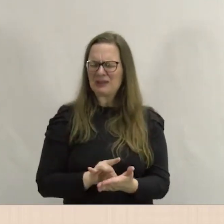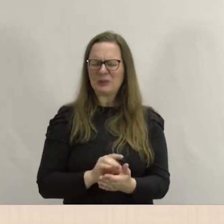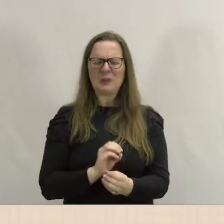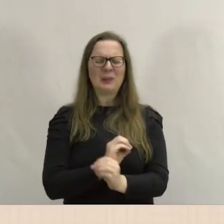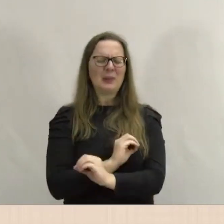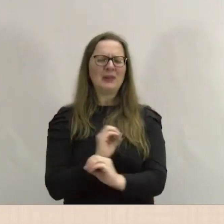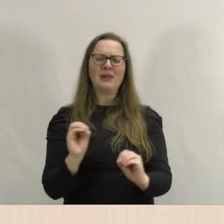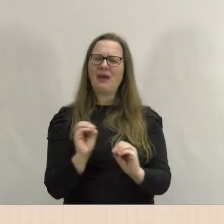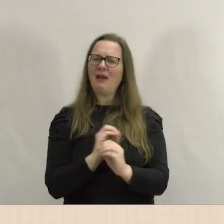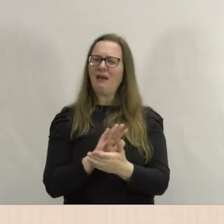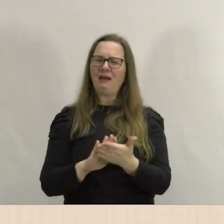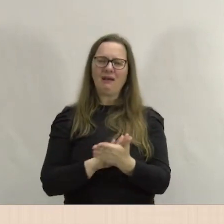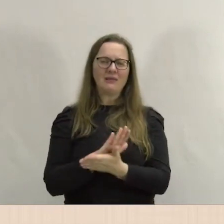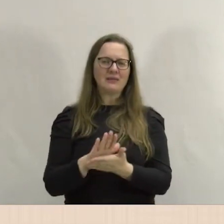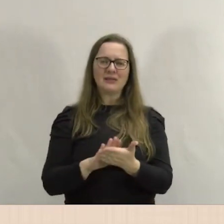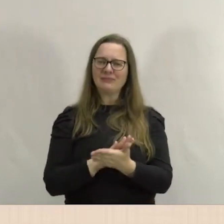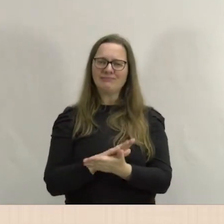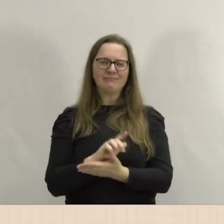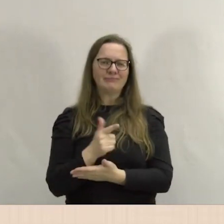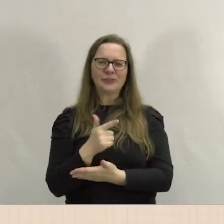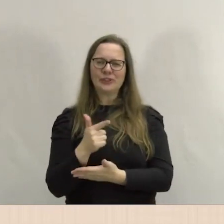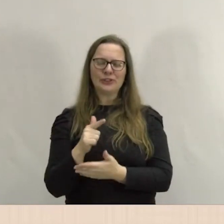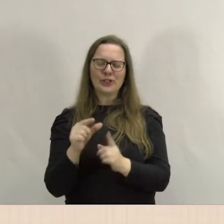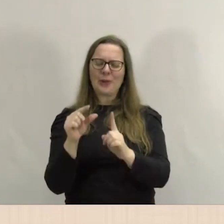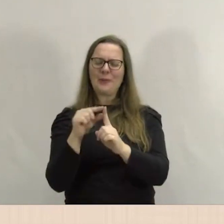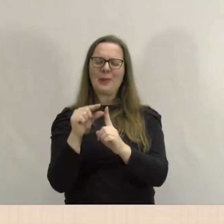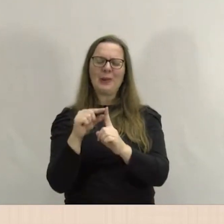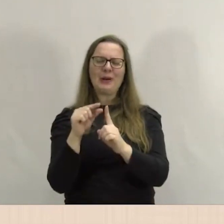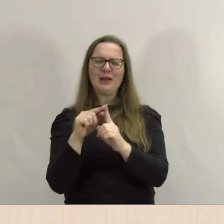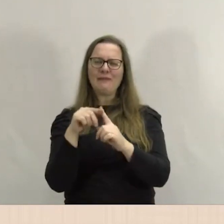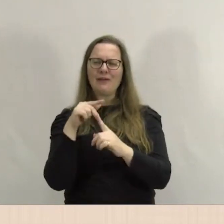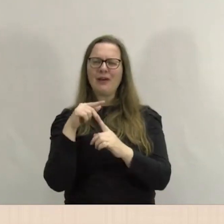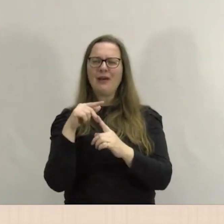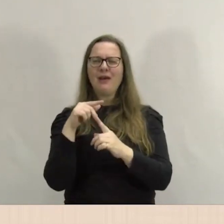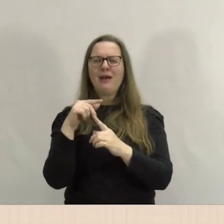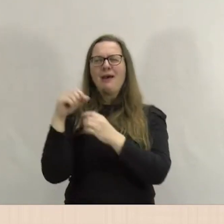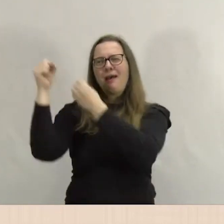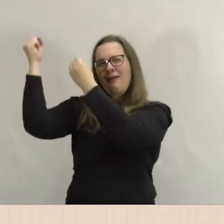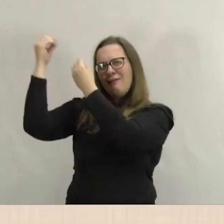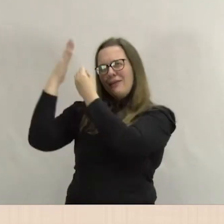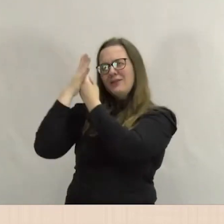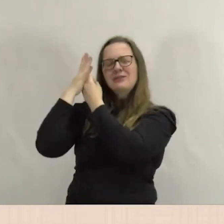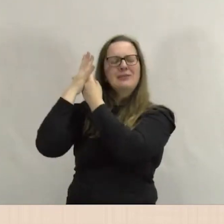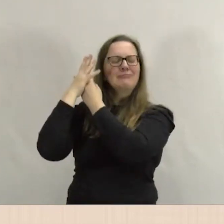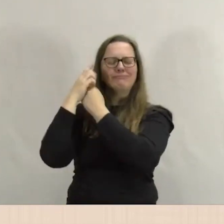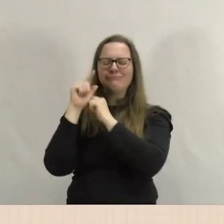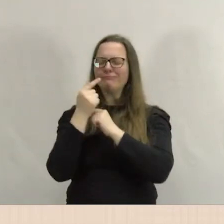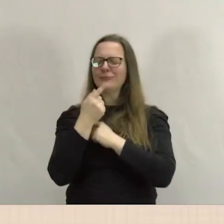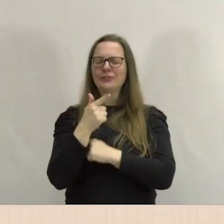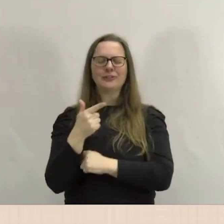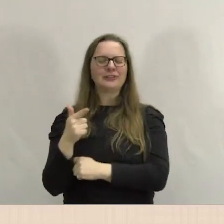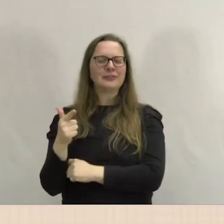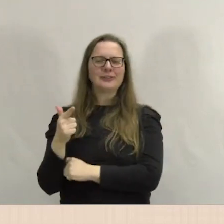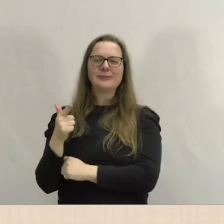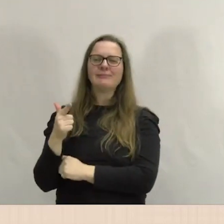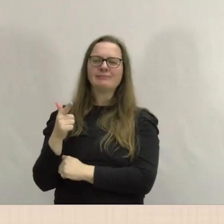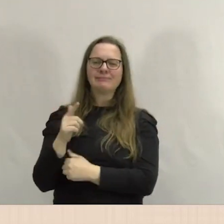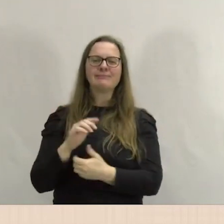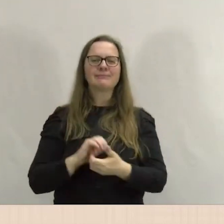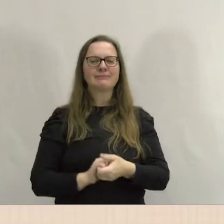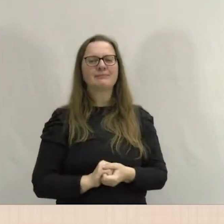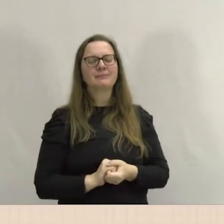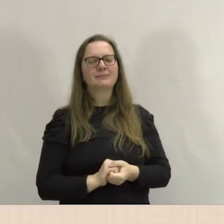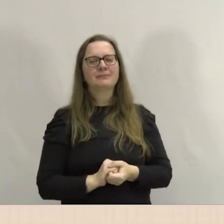palavra de revelação, porque não tinha palavra de revelação. O poder, os títulos e a